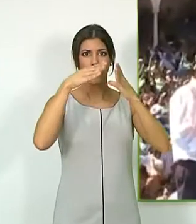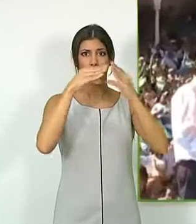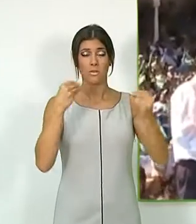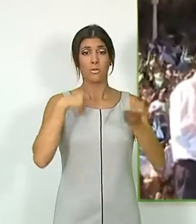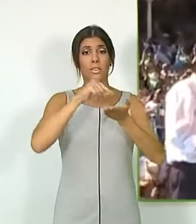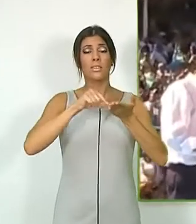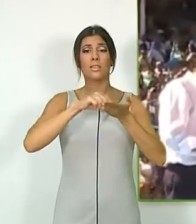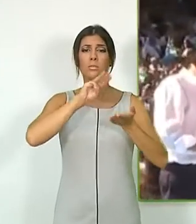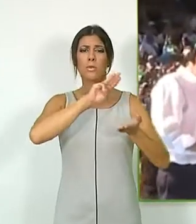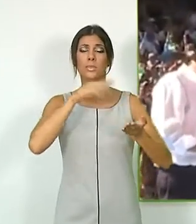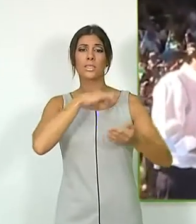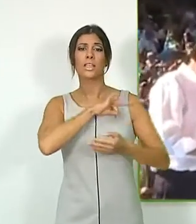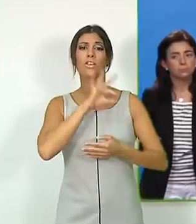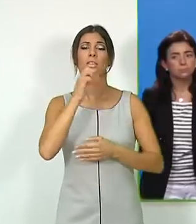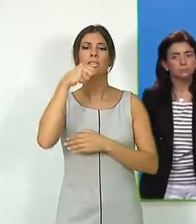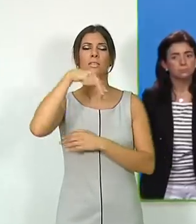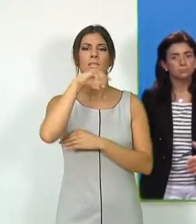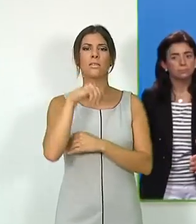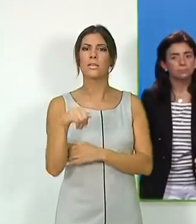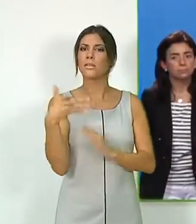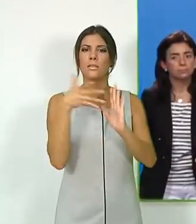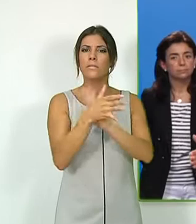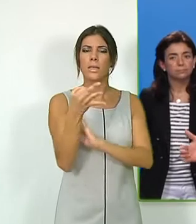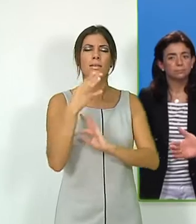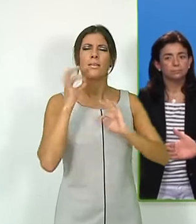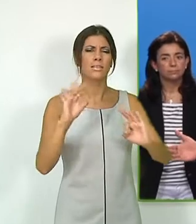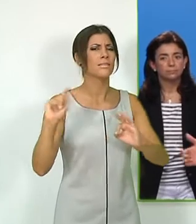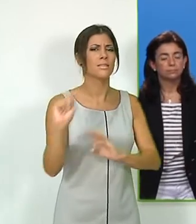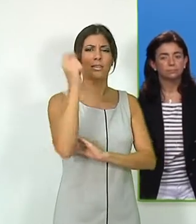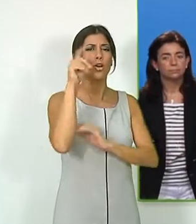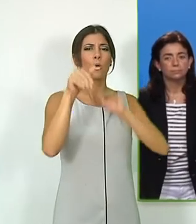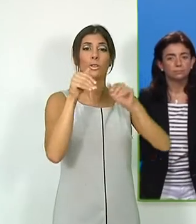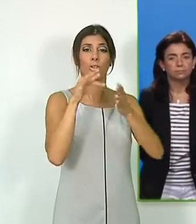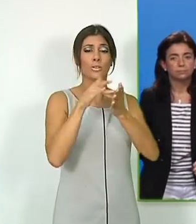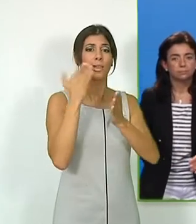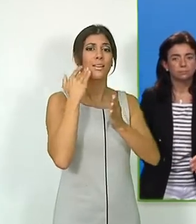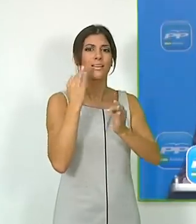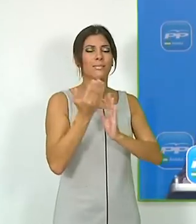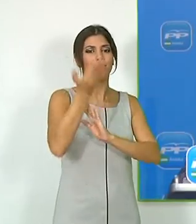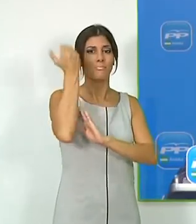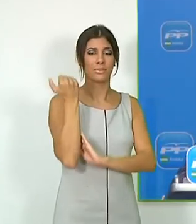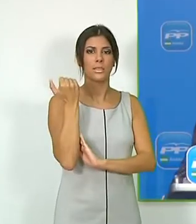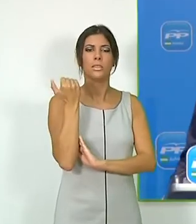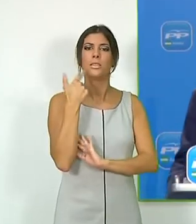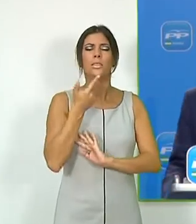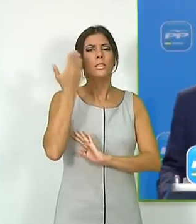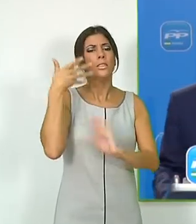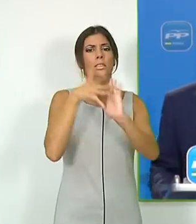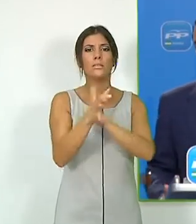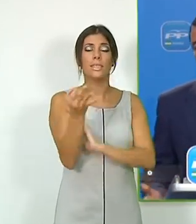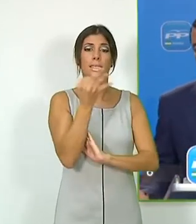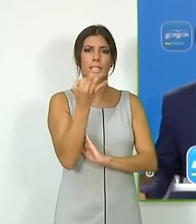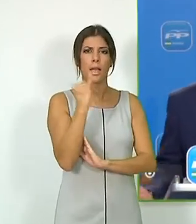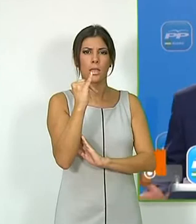El secretario del Partido Popular andaluz, Antonio Sanz, ha calificado de rotundo éxito la convocatoria de ayer. Ayer se demuestra